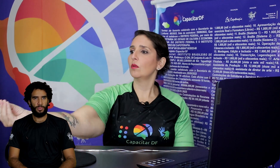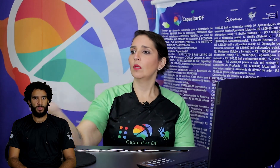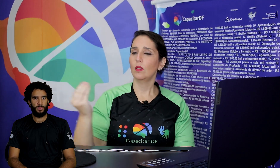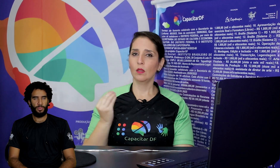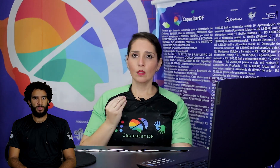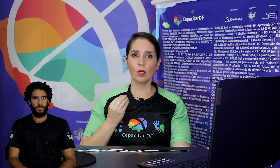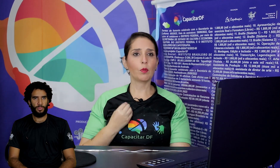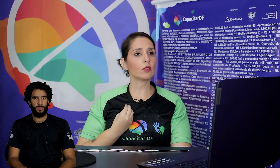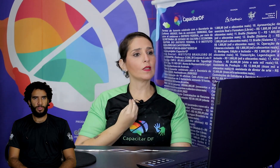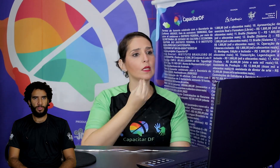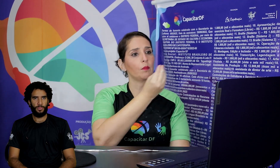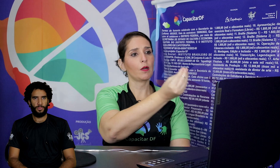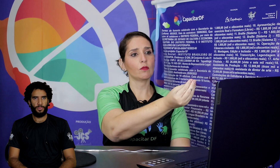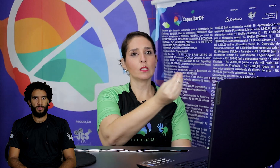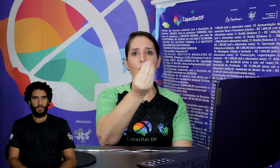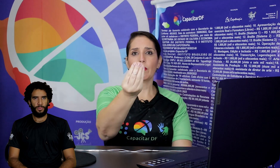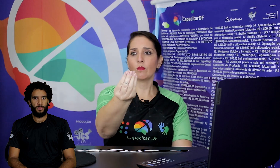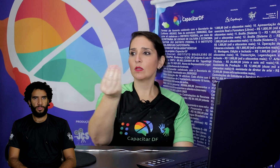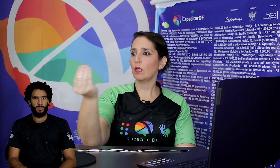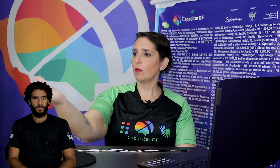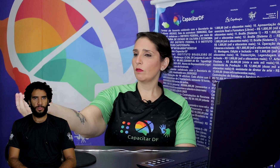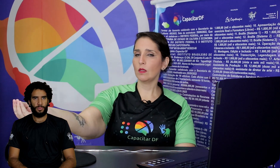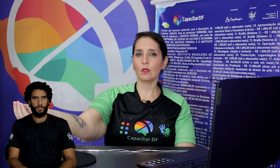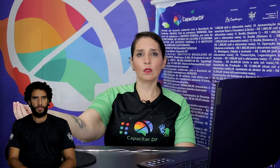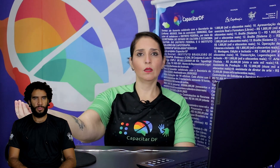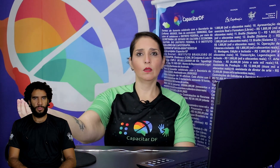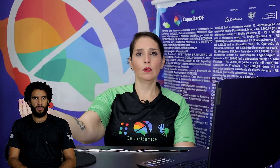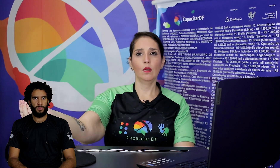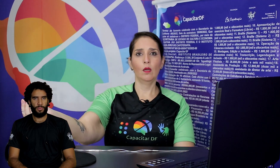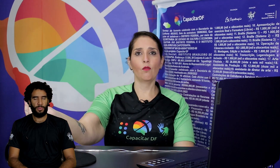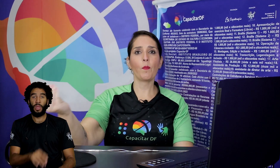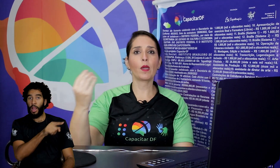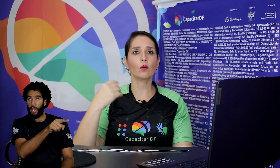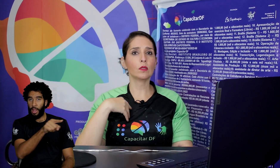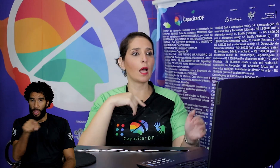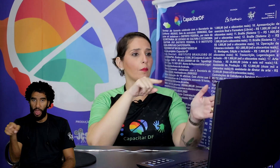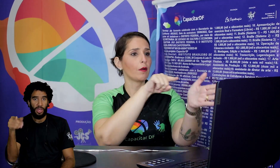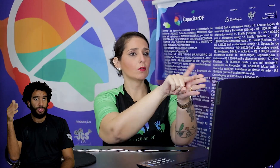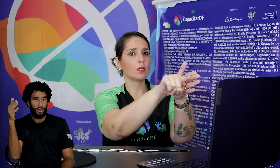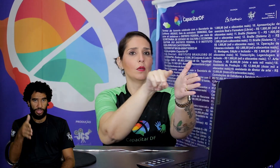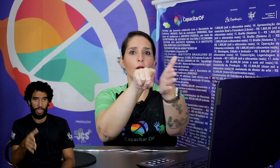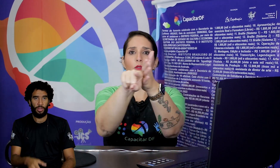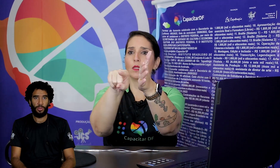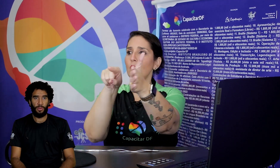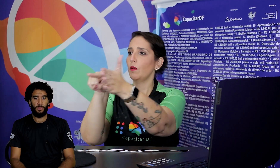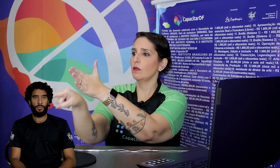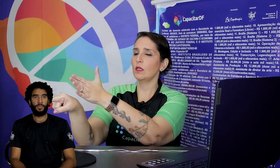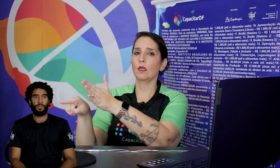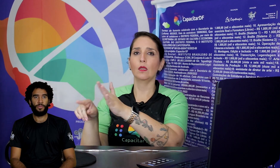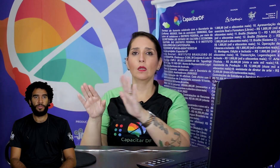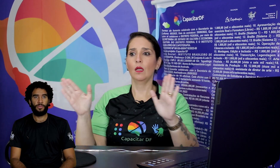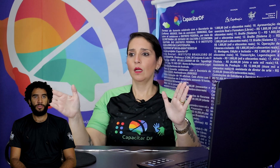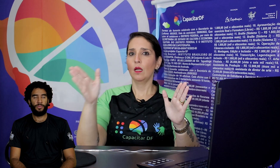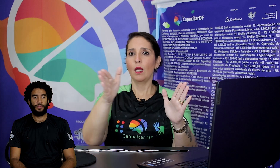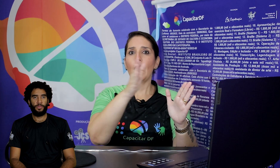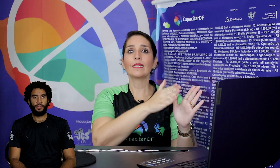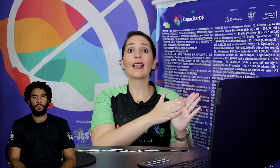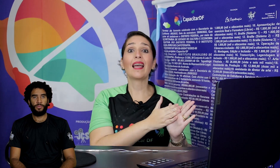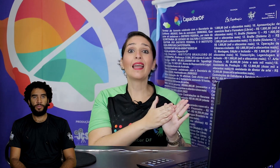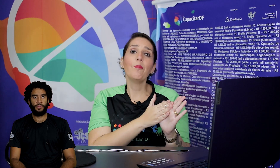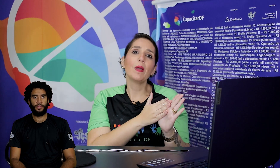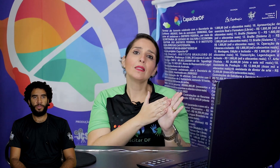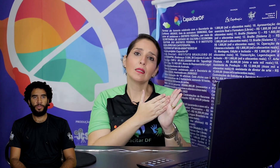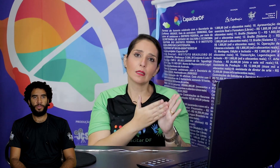movimento. Eu posso fazer para você, para você e para você. Eu vou perguntar para você, para você e para você.